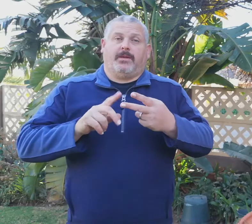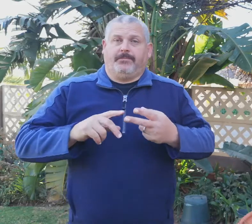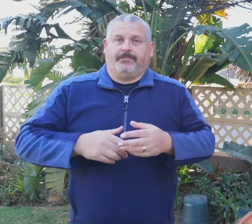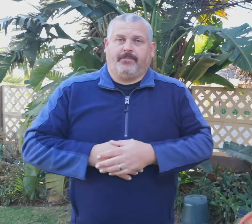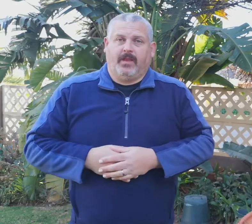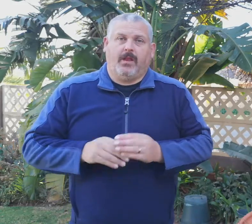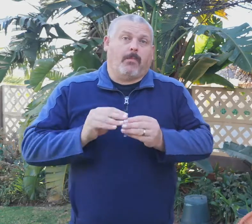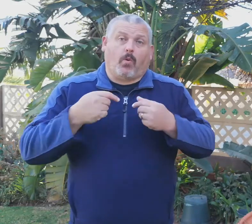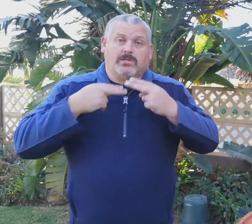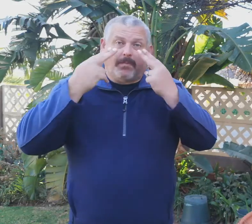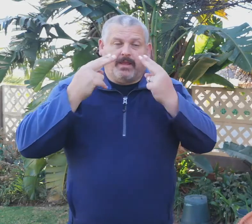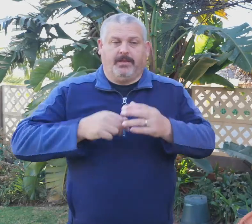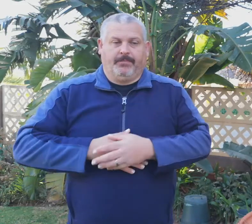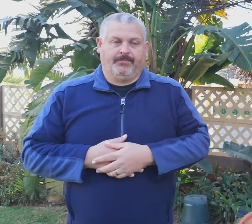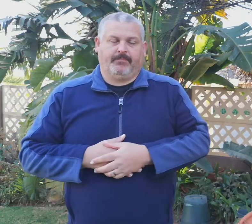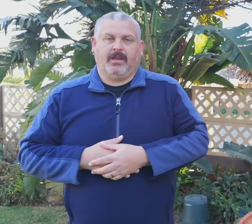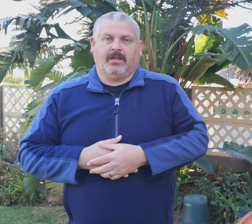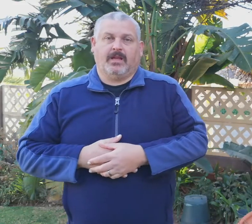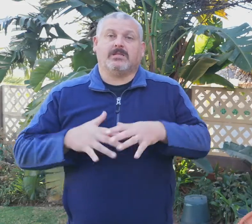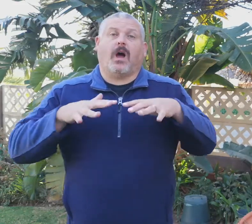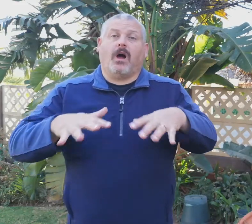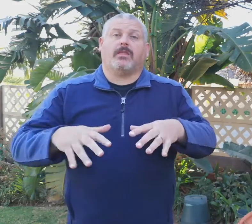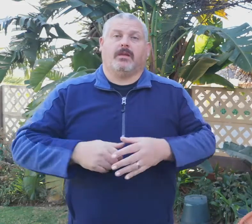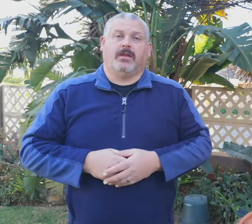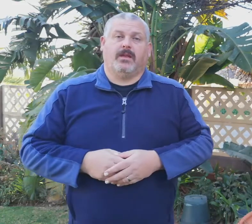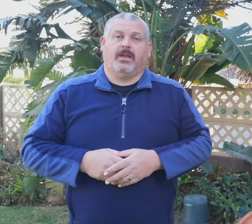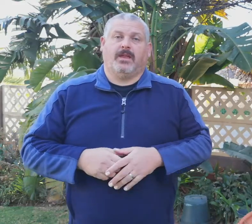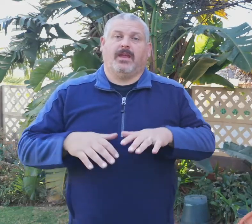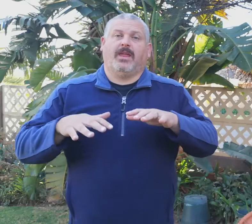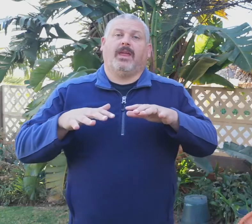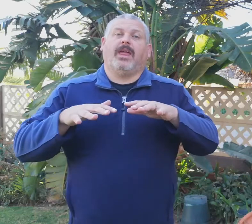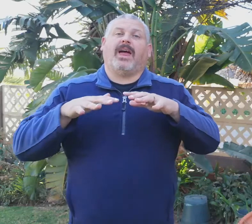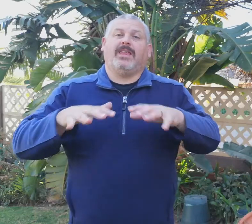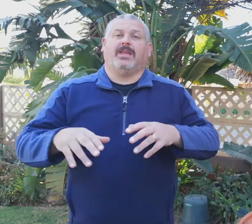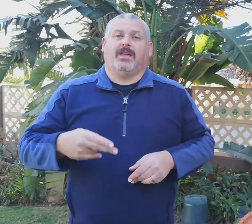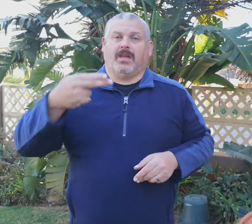Pede maak ons blind. Dis haat, huid,